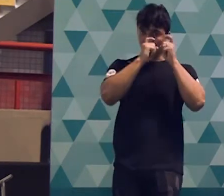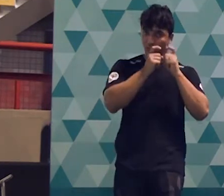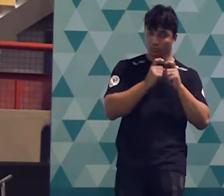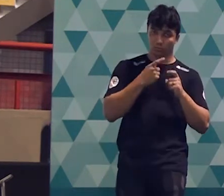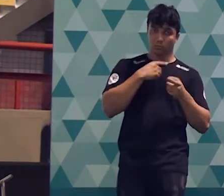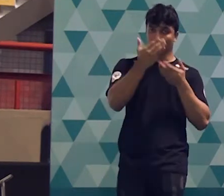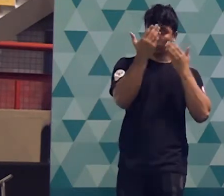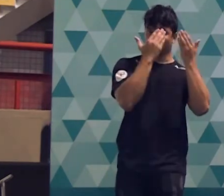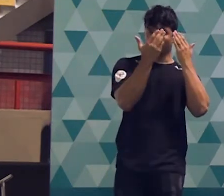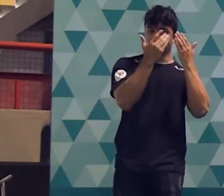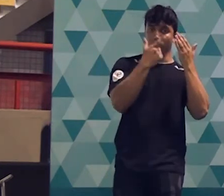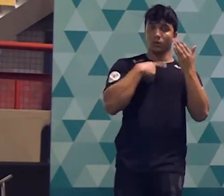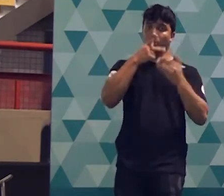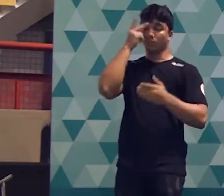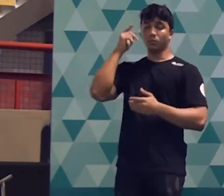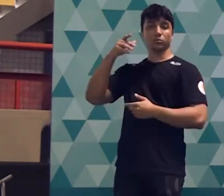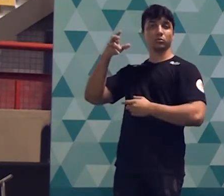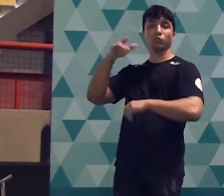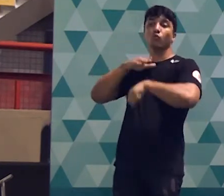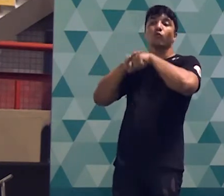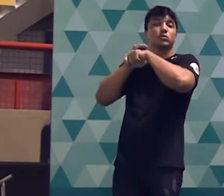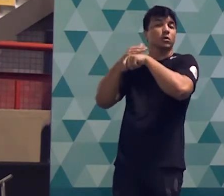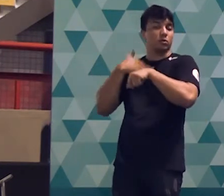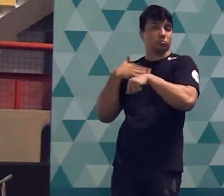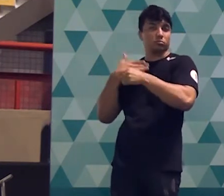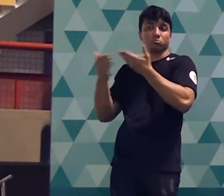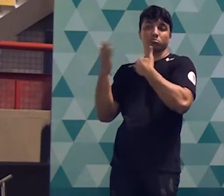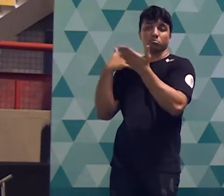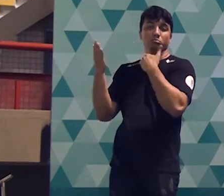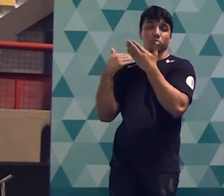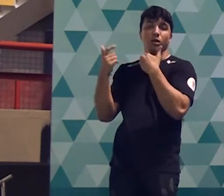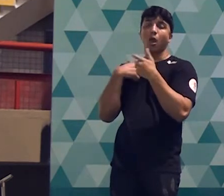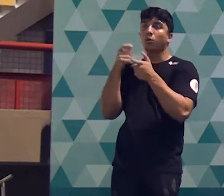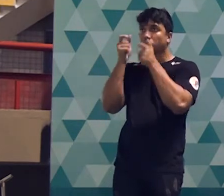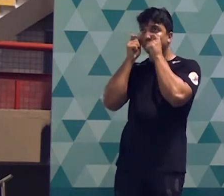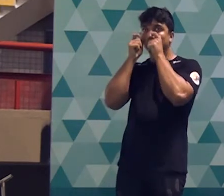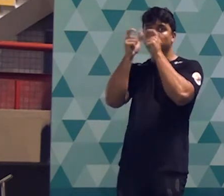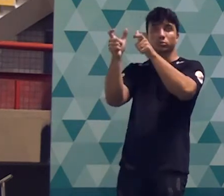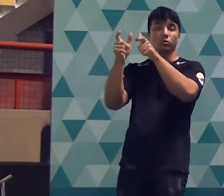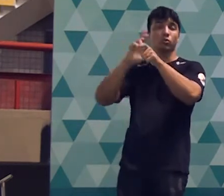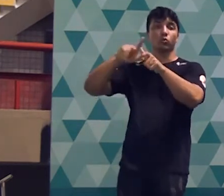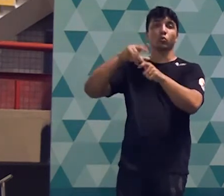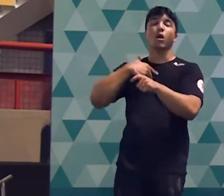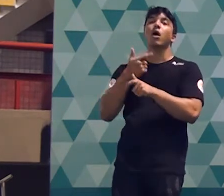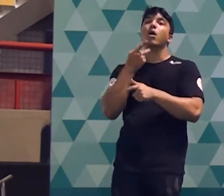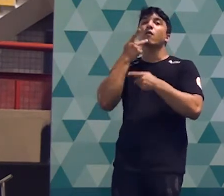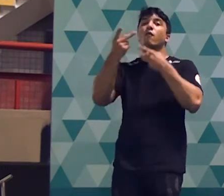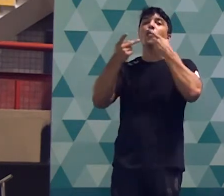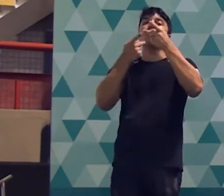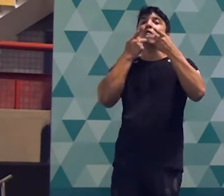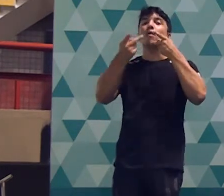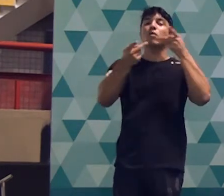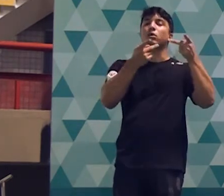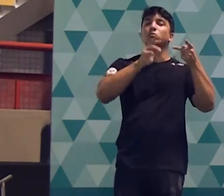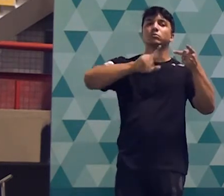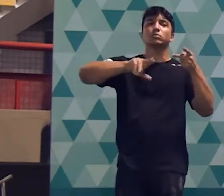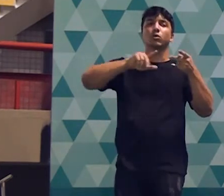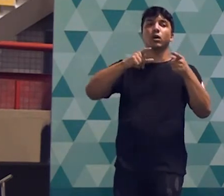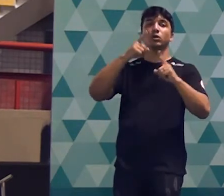psicanalista, às vezes o paciente está conversando comigo e eu nem estou prestando atenção exatamente ao que ele está